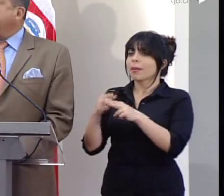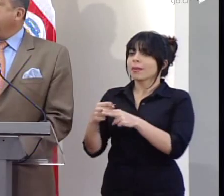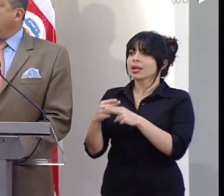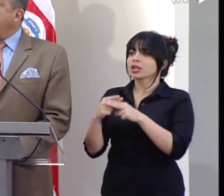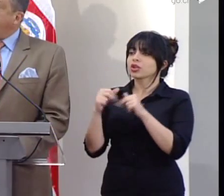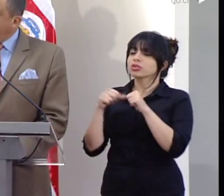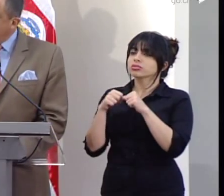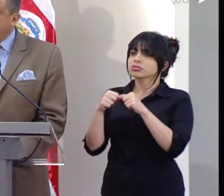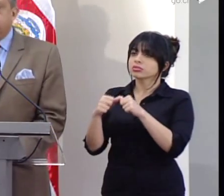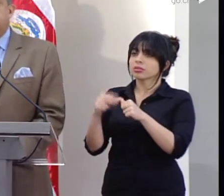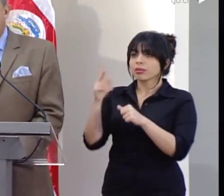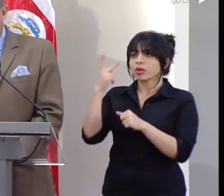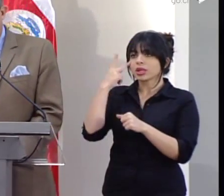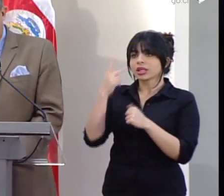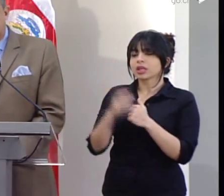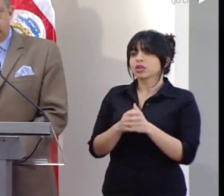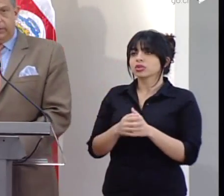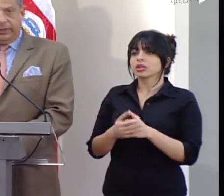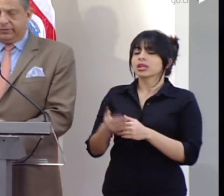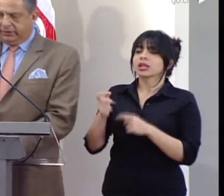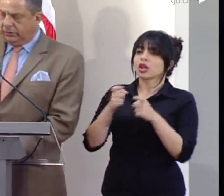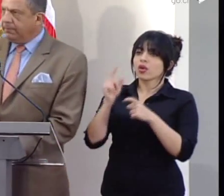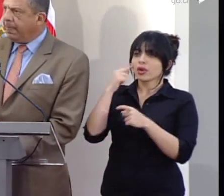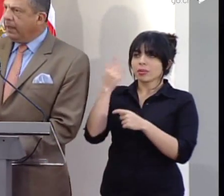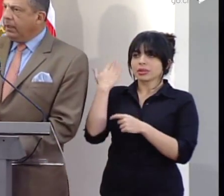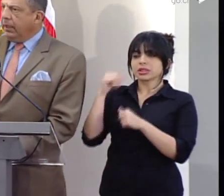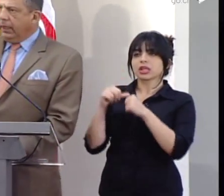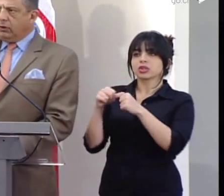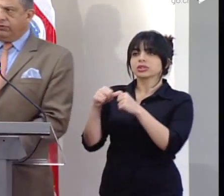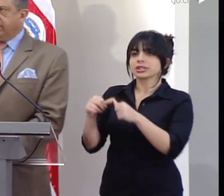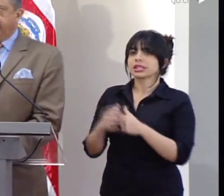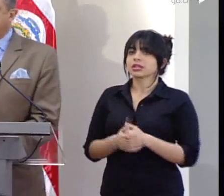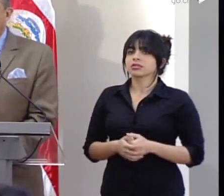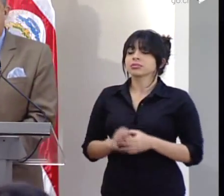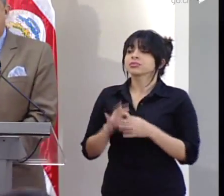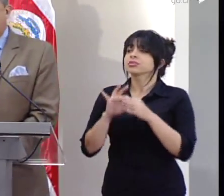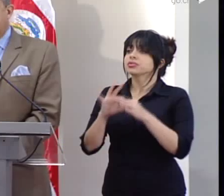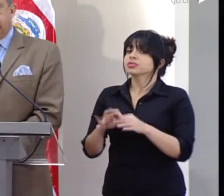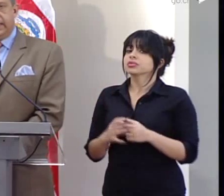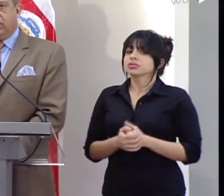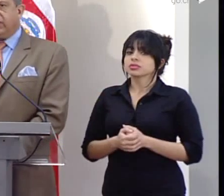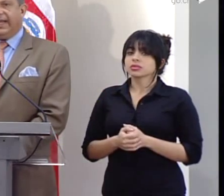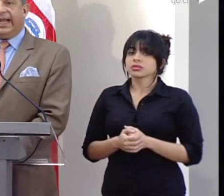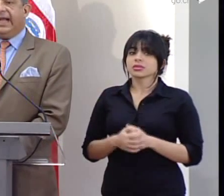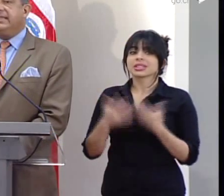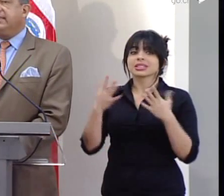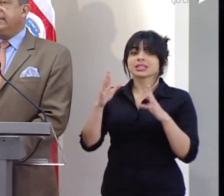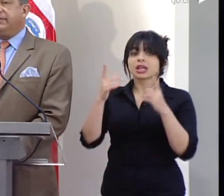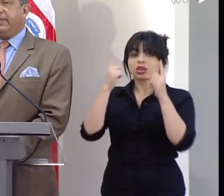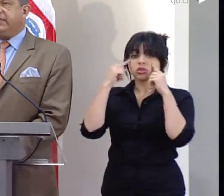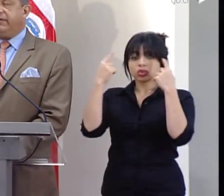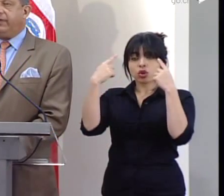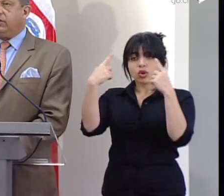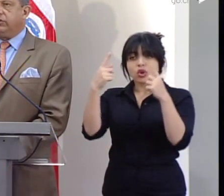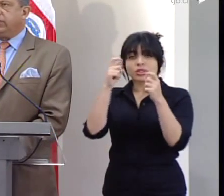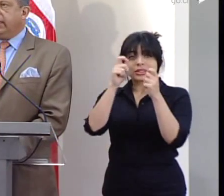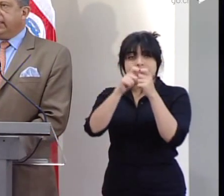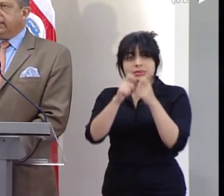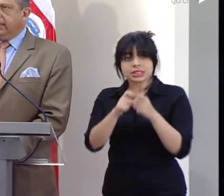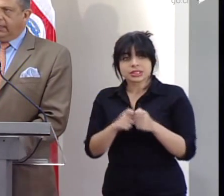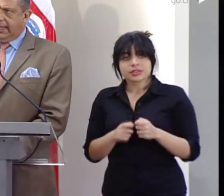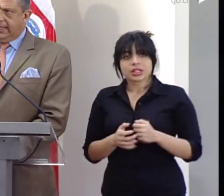que se han mantenido políticos de la anterior administración. Con respecto a ya los alcances